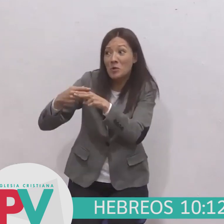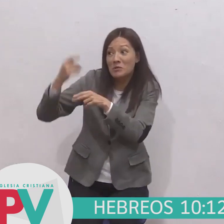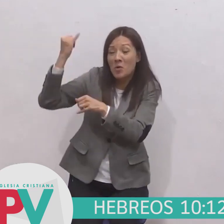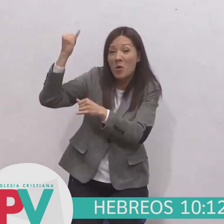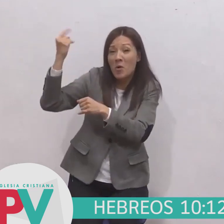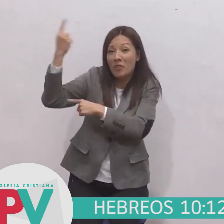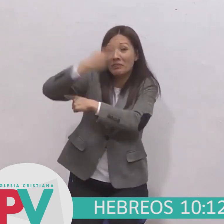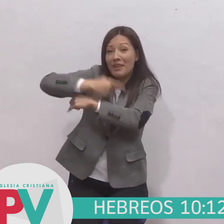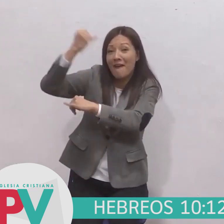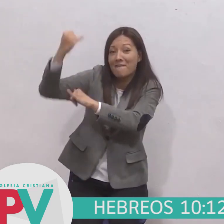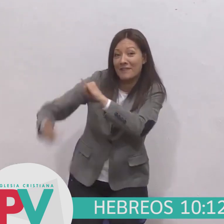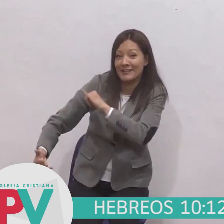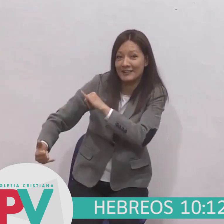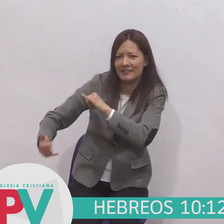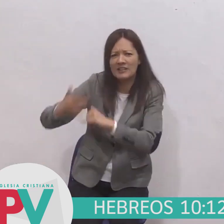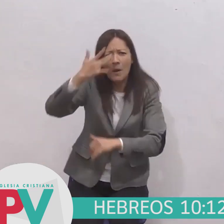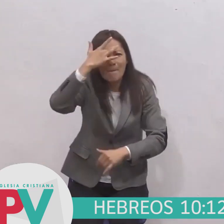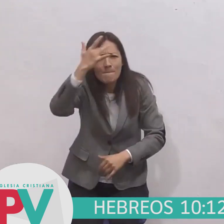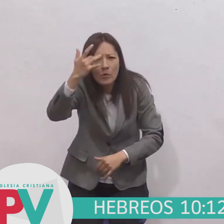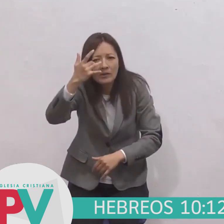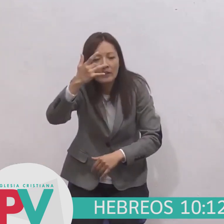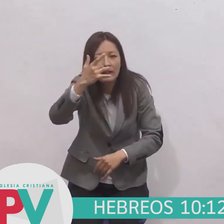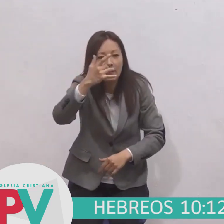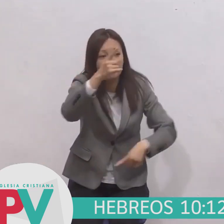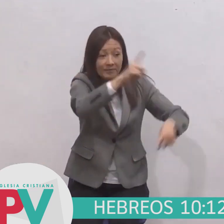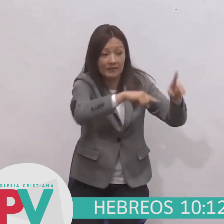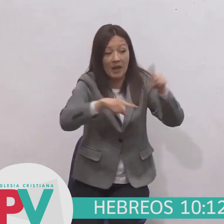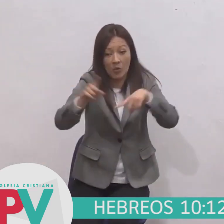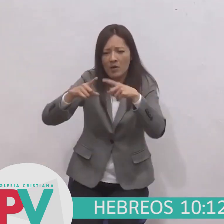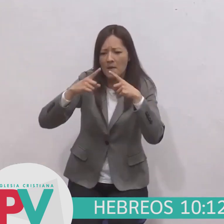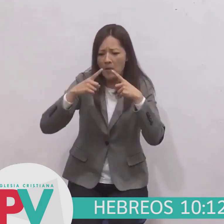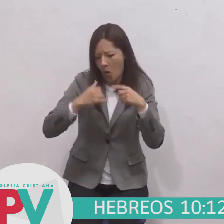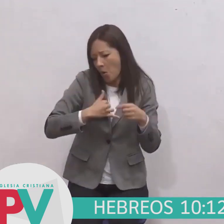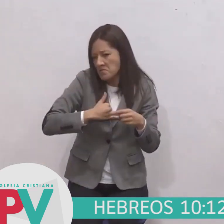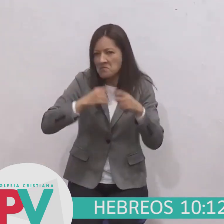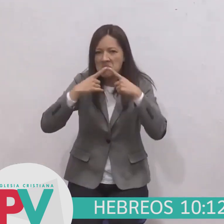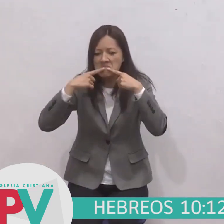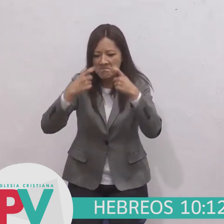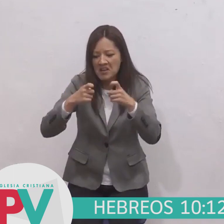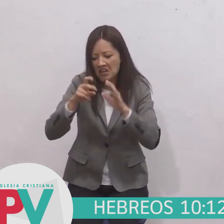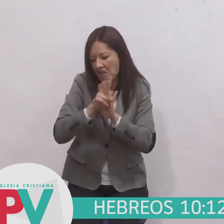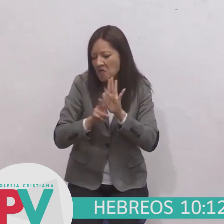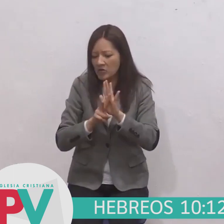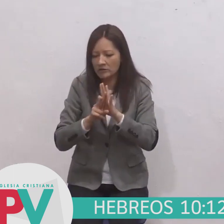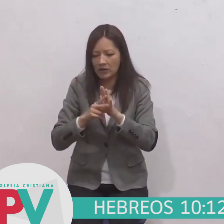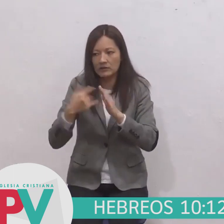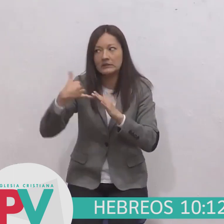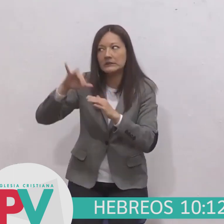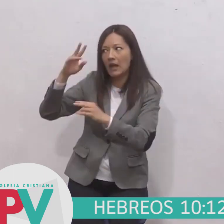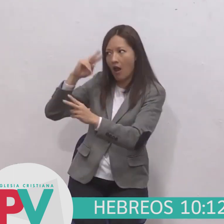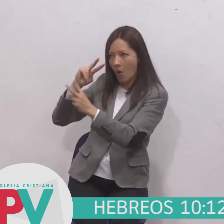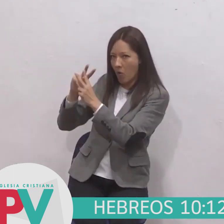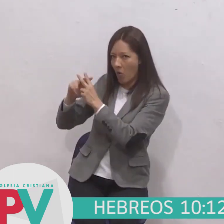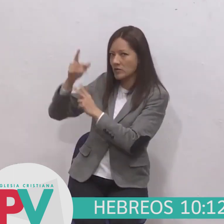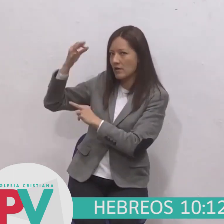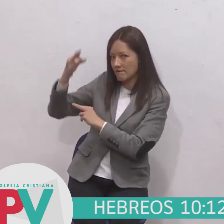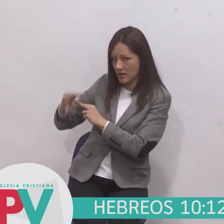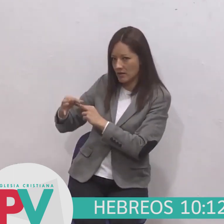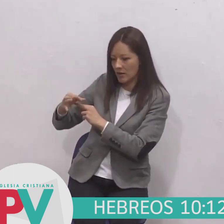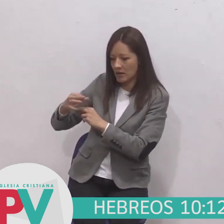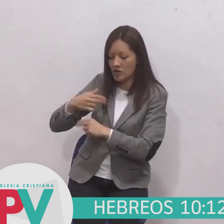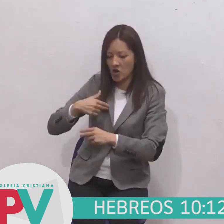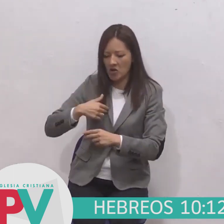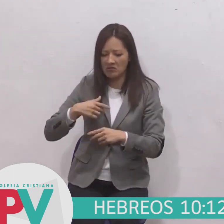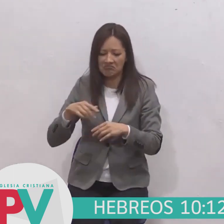acerca. Porque si pecaremos voluntariamente después de haber recibido el conocimiento de la verdad, ya no queda